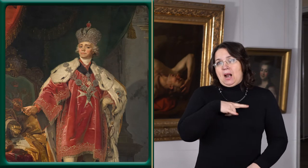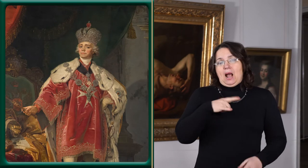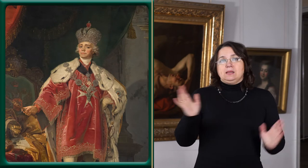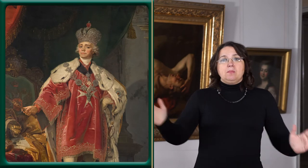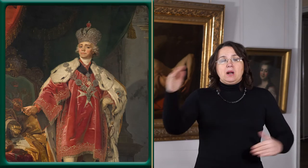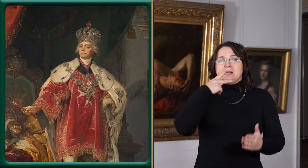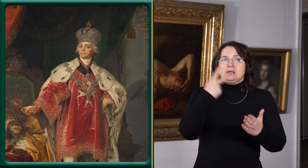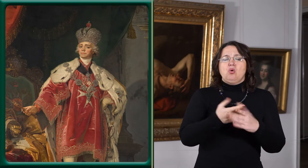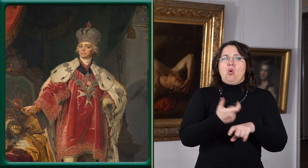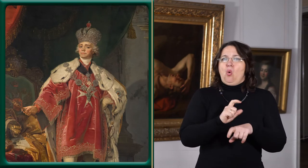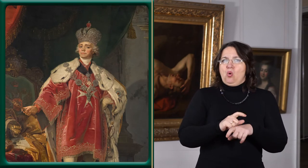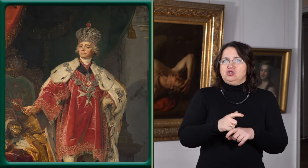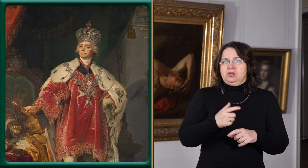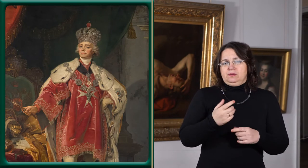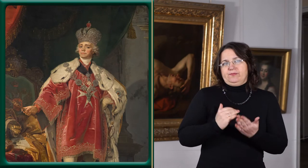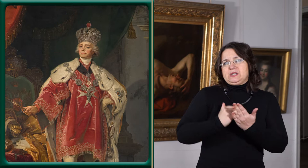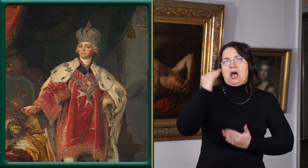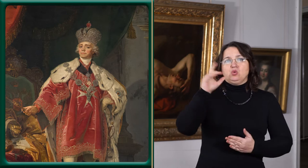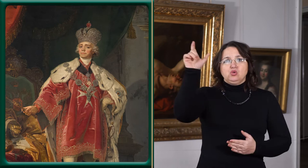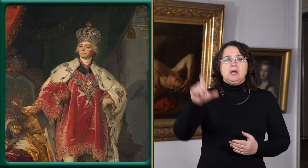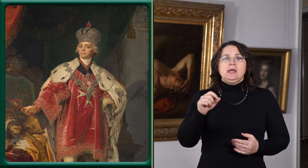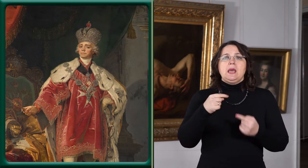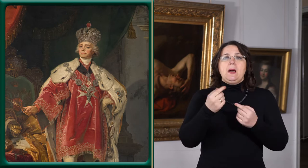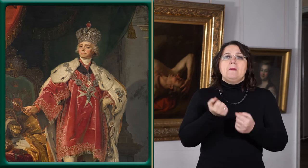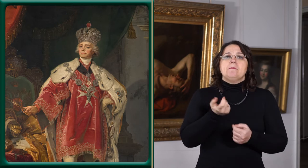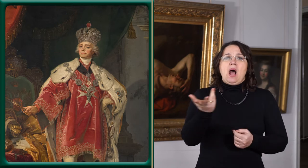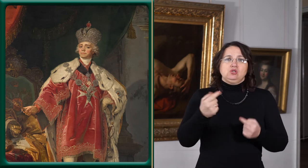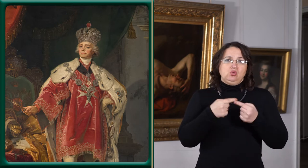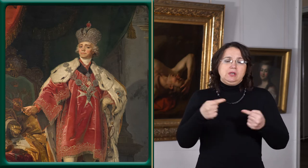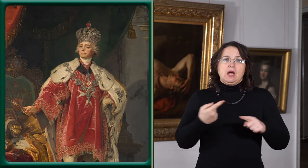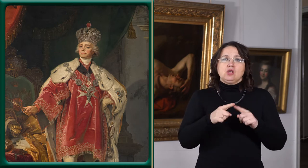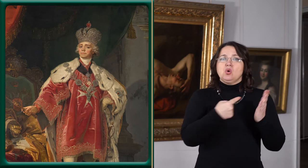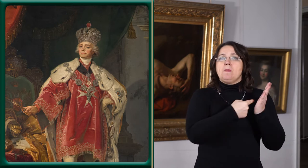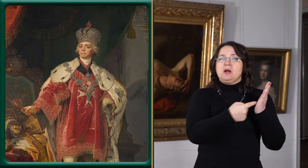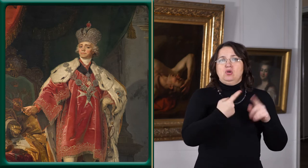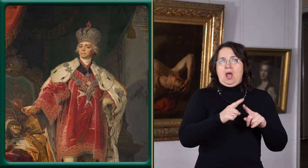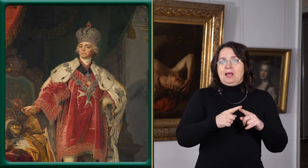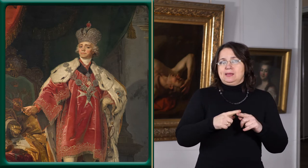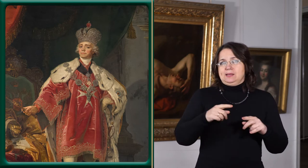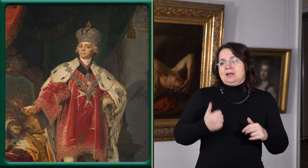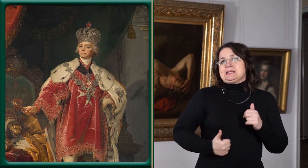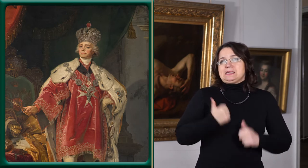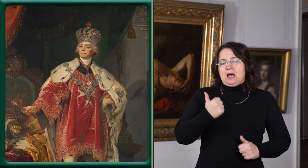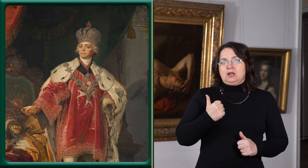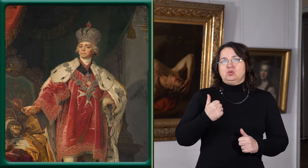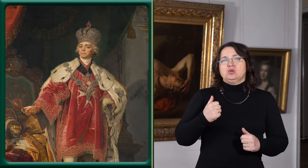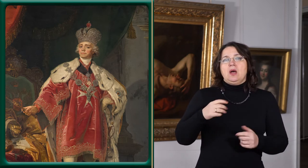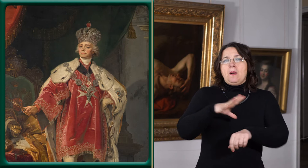очень статусную личность и масса деталей, которые подчеркивают этот статус. Горностаевая мантия,